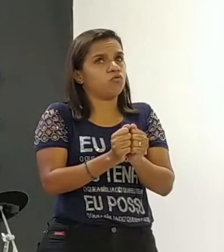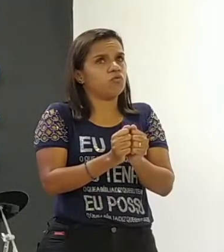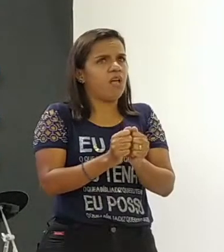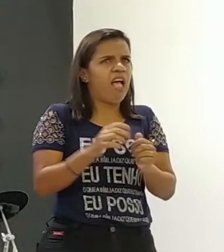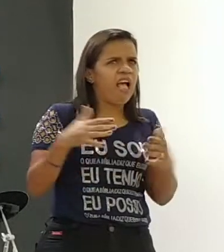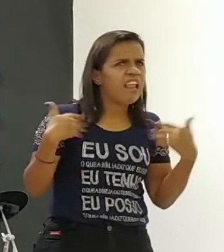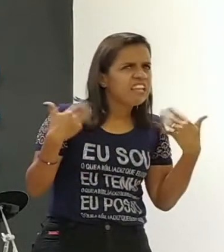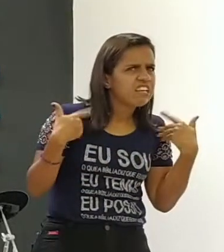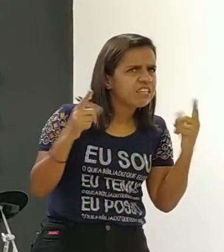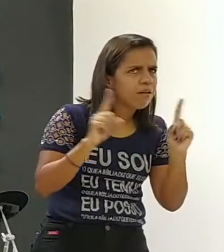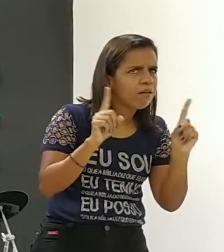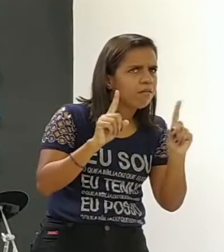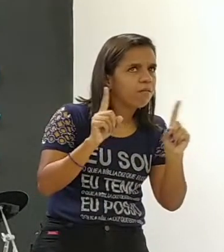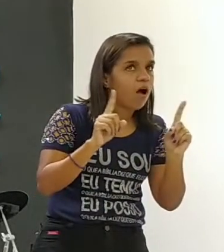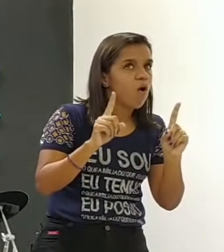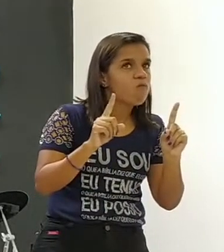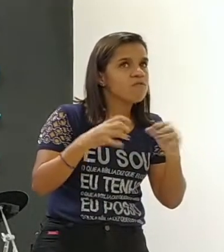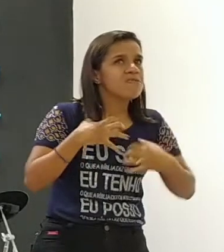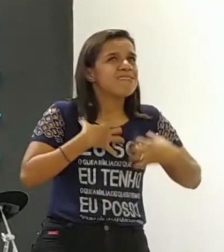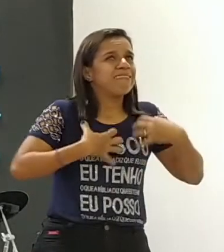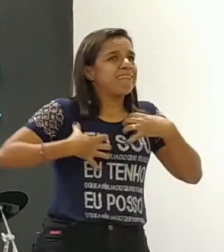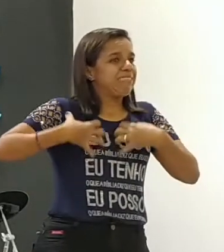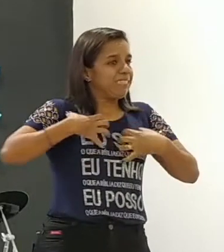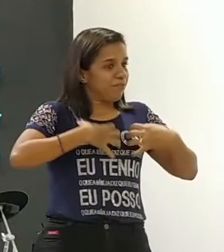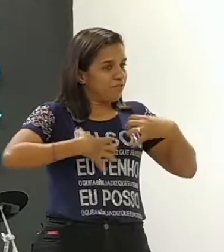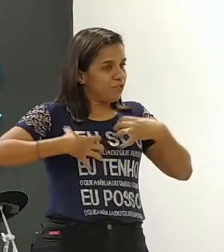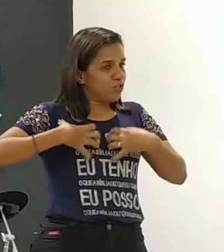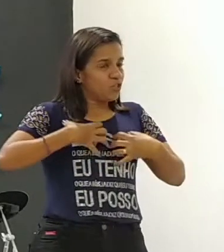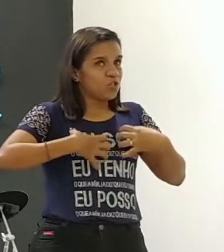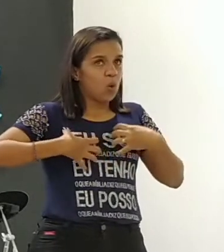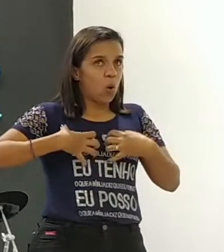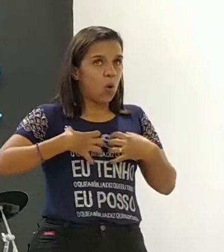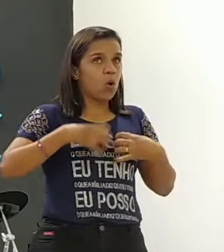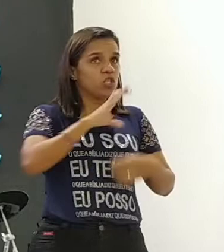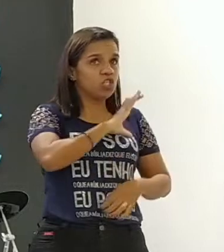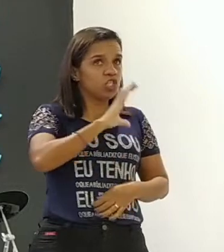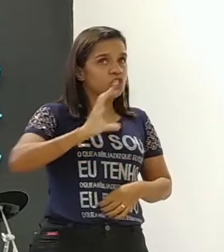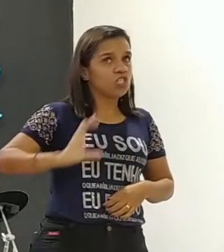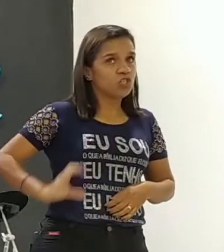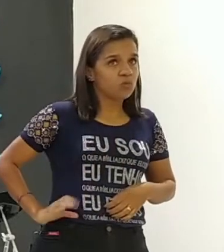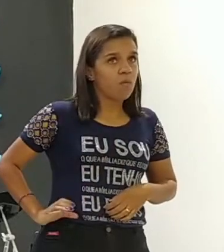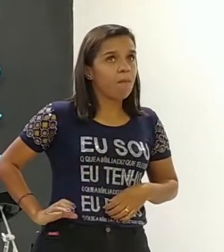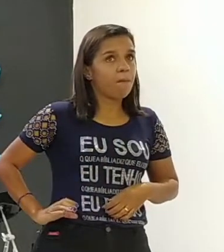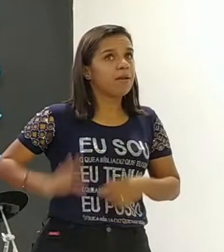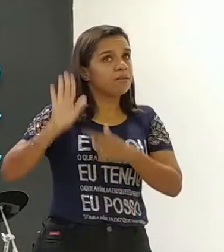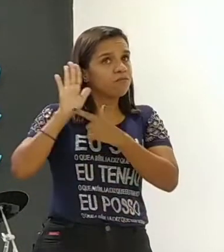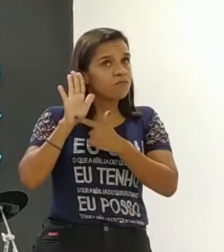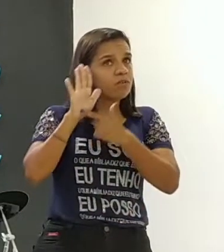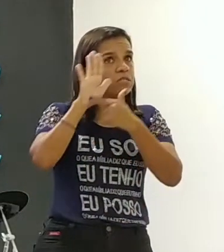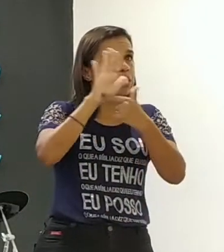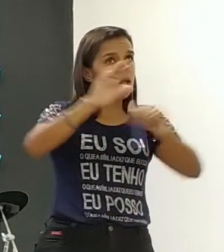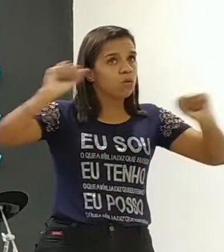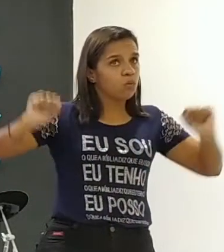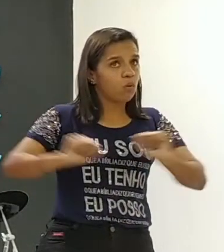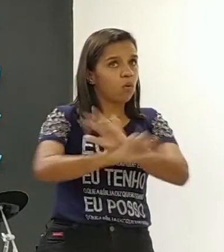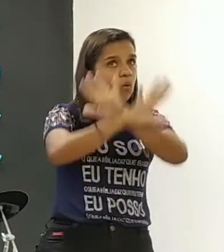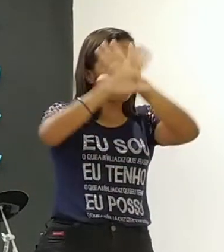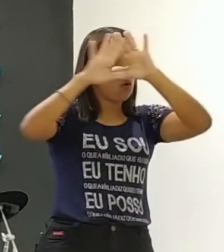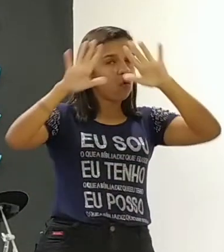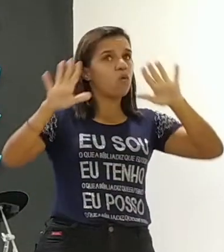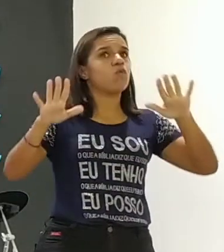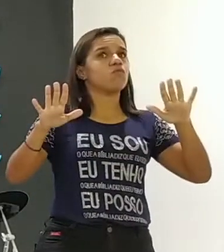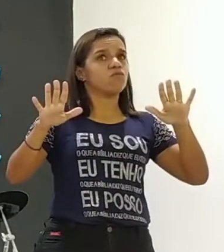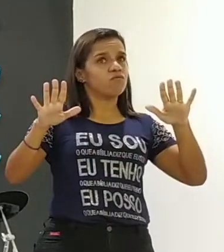Cristo? Não, das aflições de Cristo, para que também na revelação da sua glória